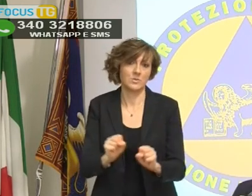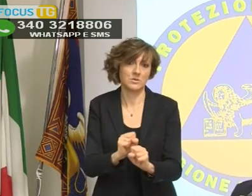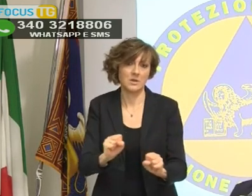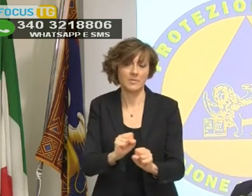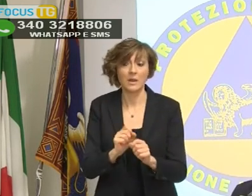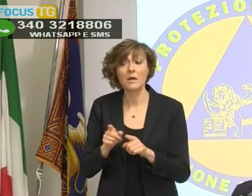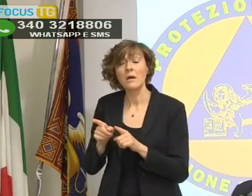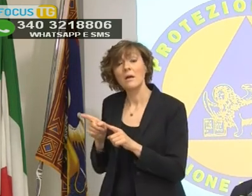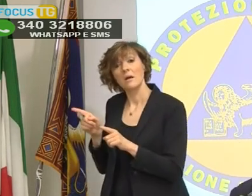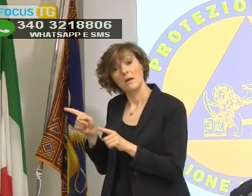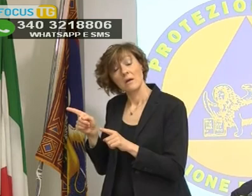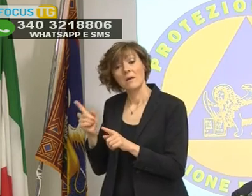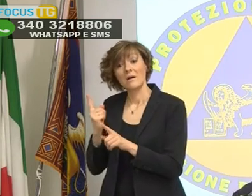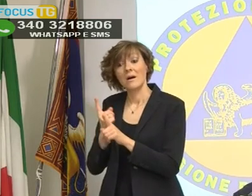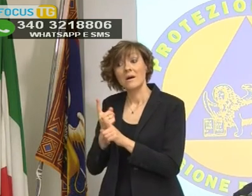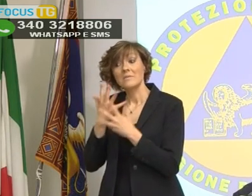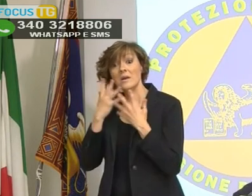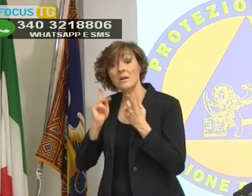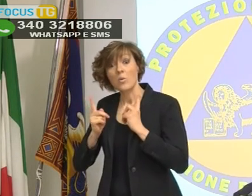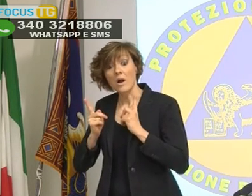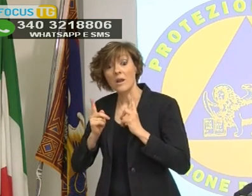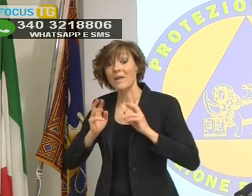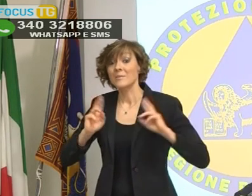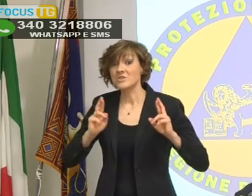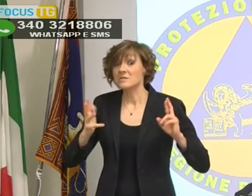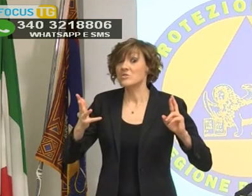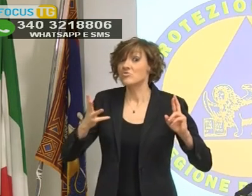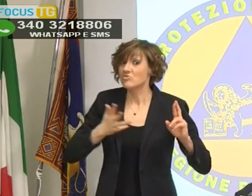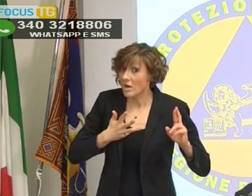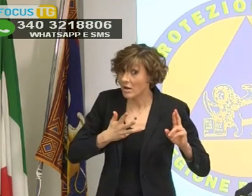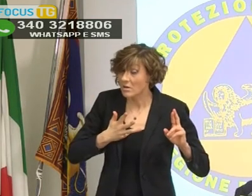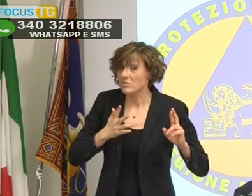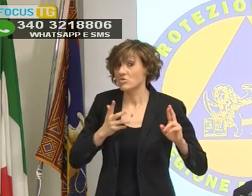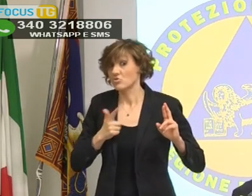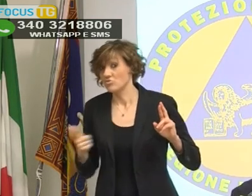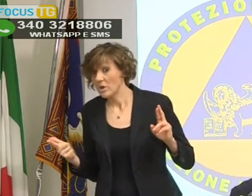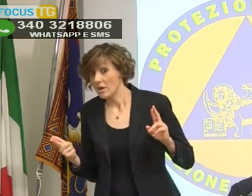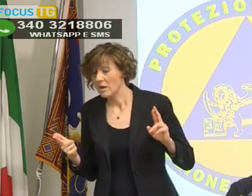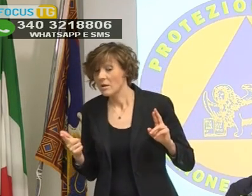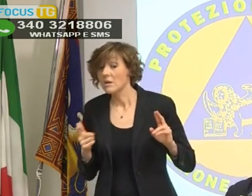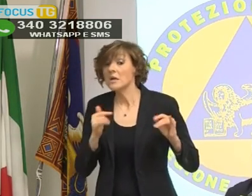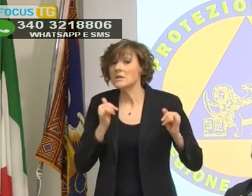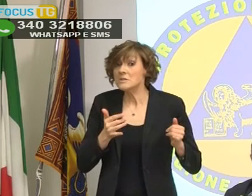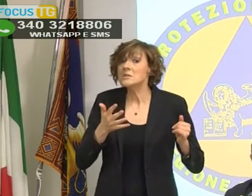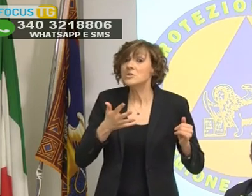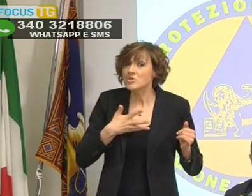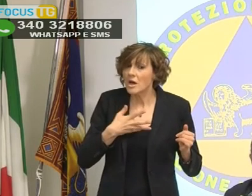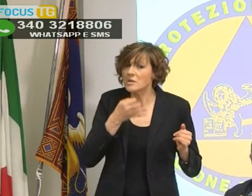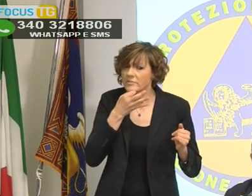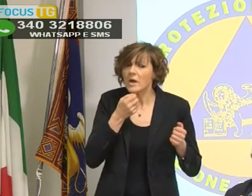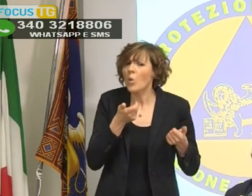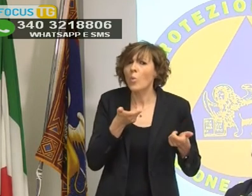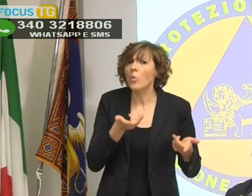Debbono chiarire se c'è emergenza, ve la scandisco bene, se sì, quanta ce n'è,